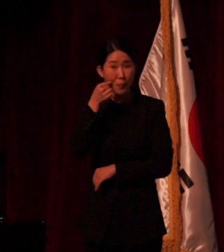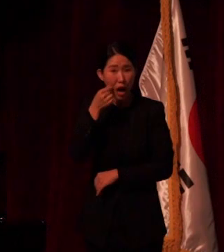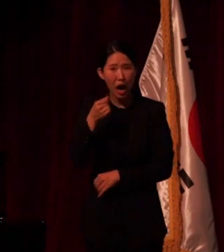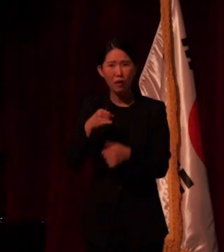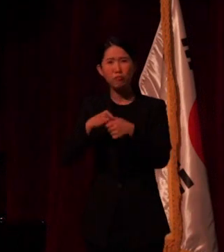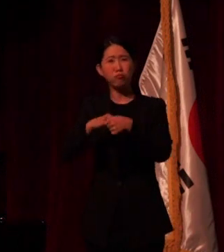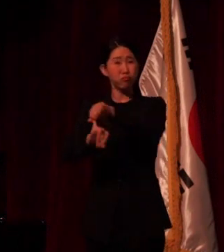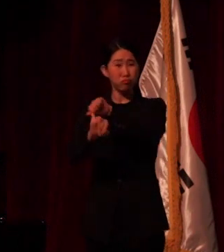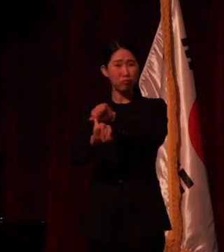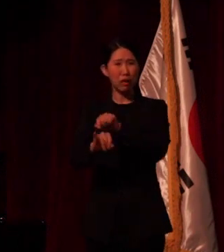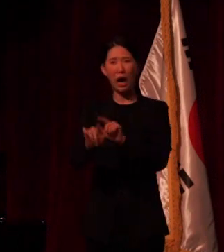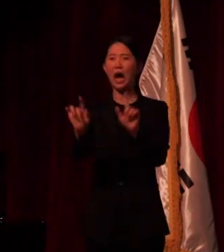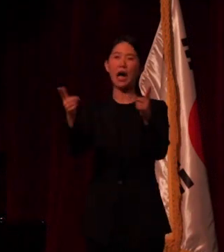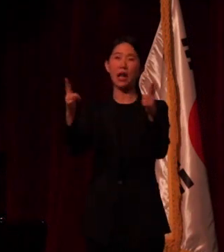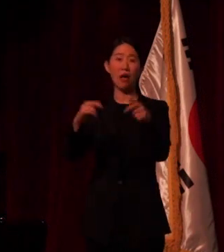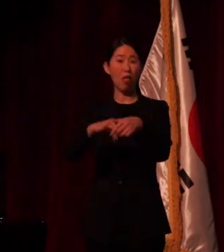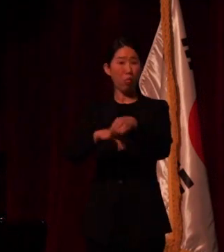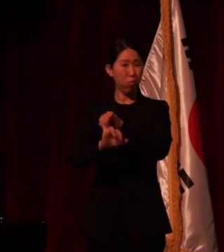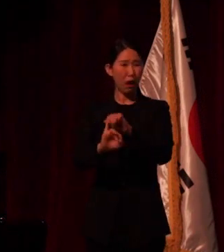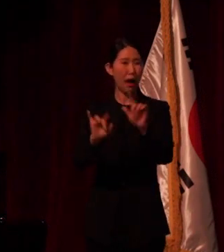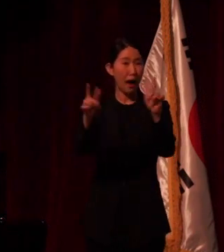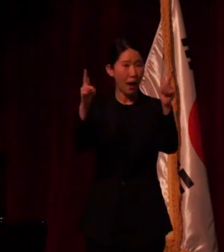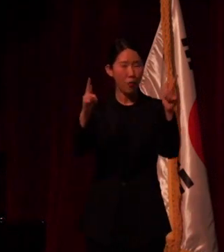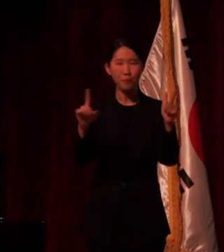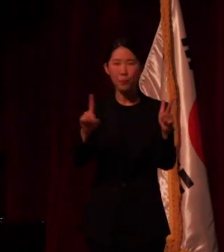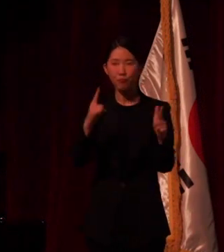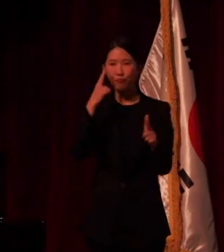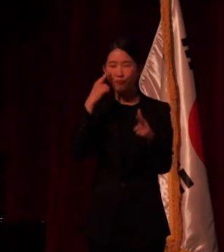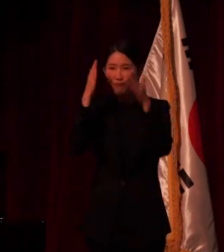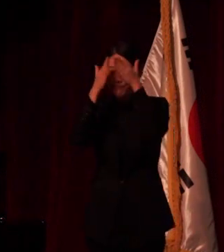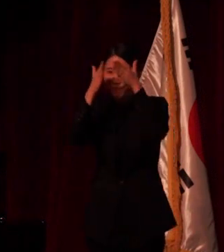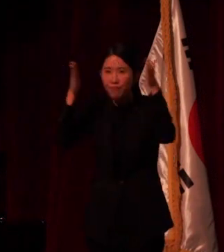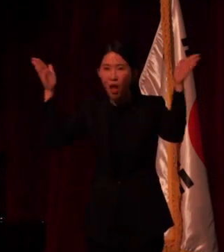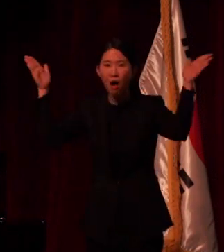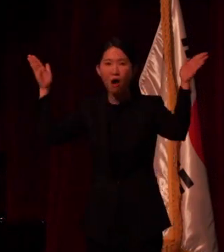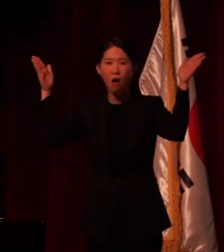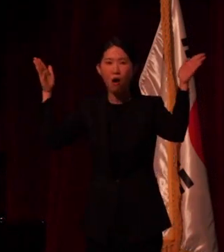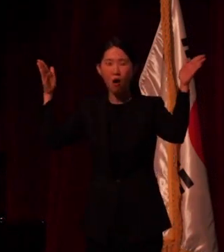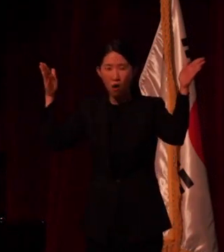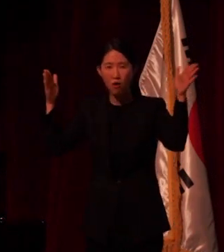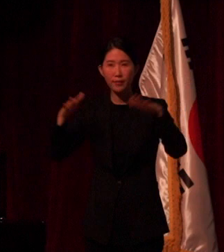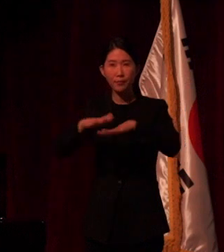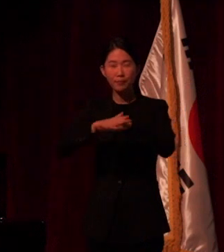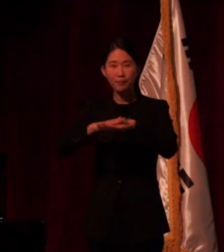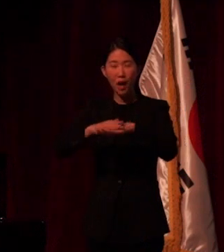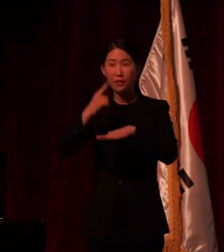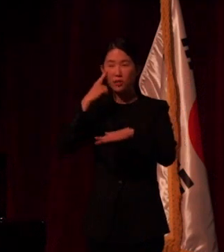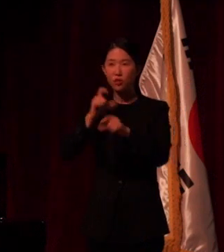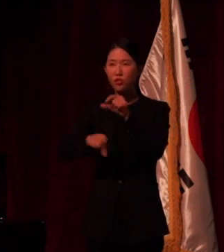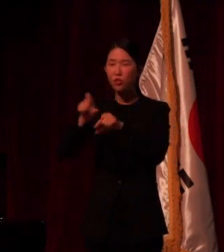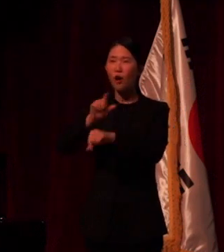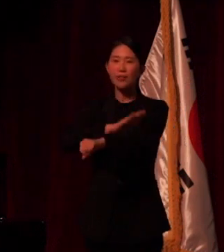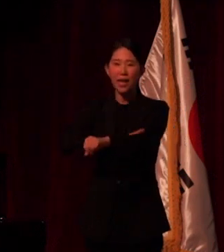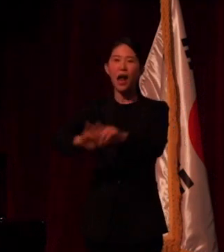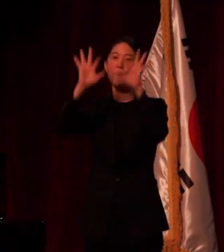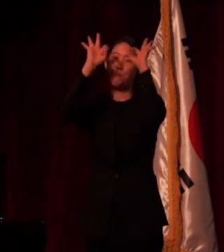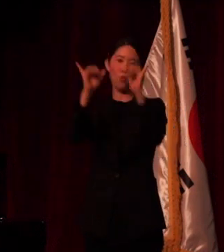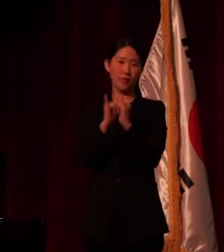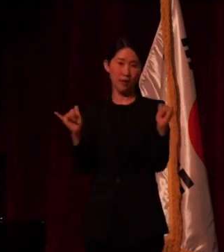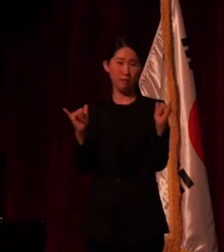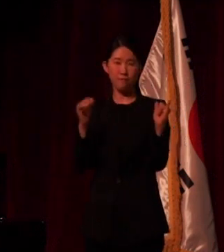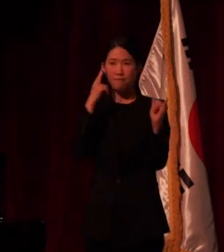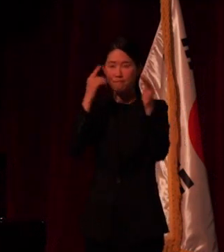아니라 더 넓은 시야를 가진 더 잘 보는 사람이 되고요. 또